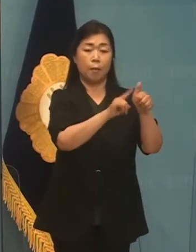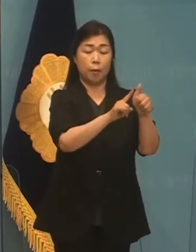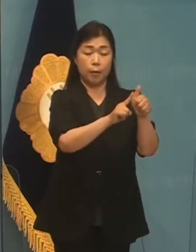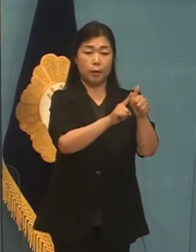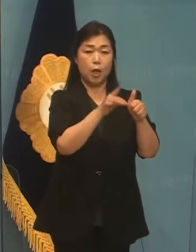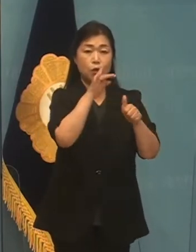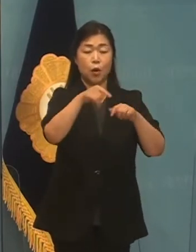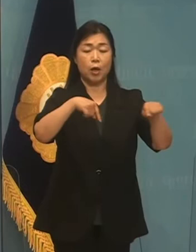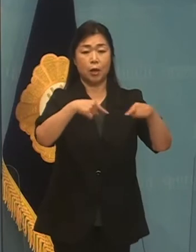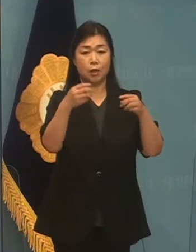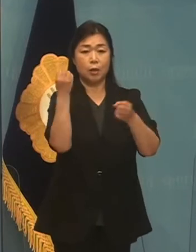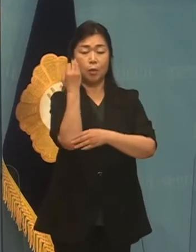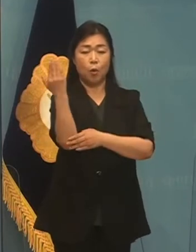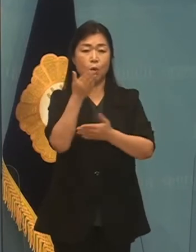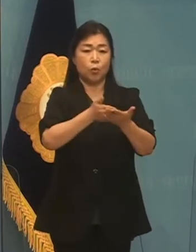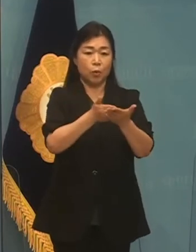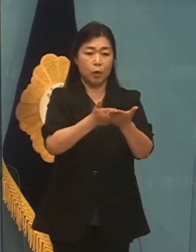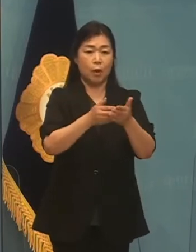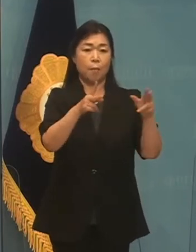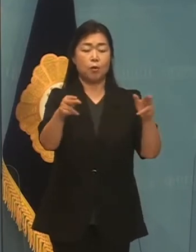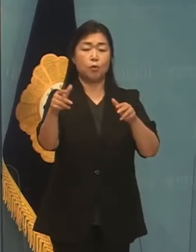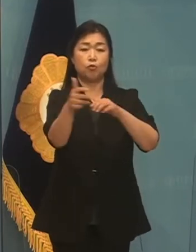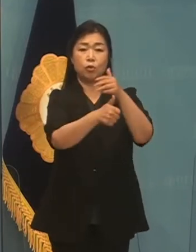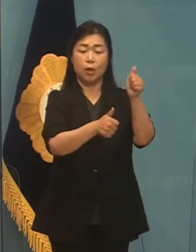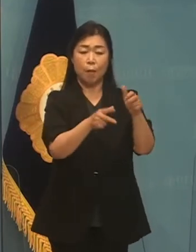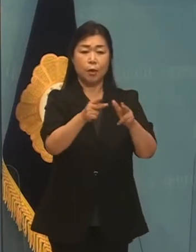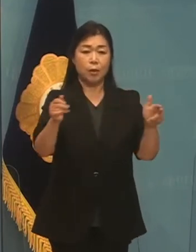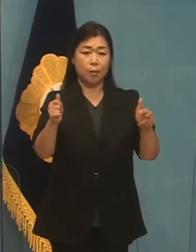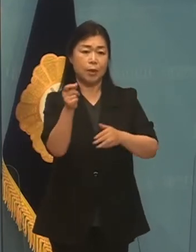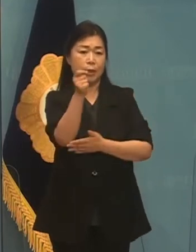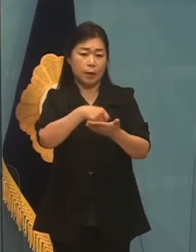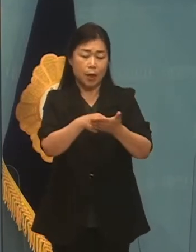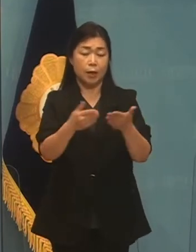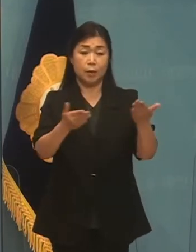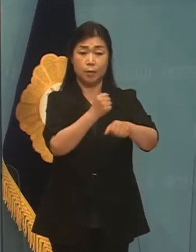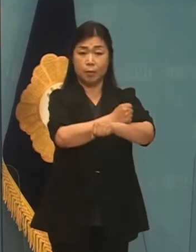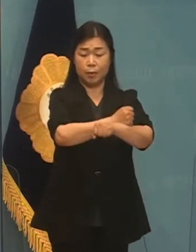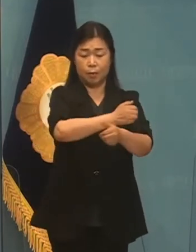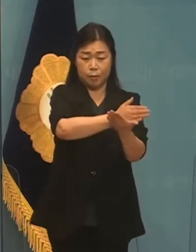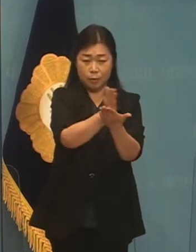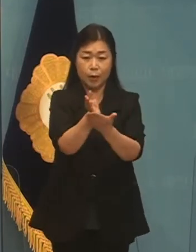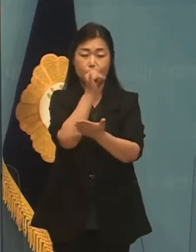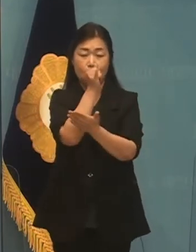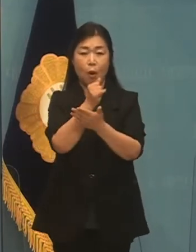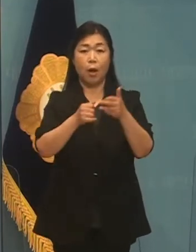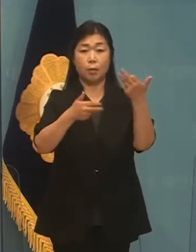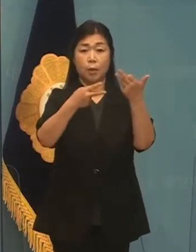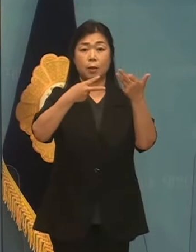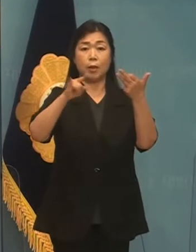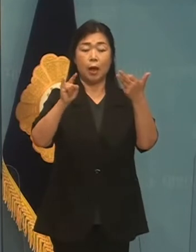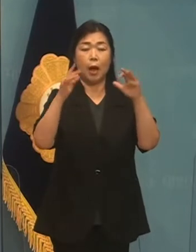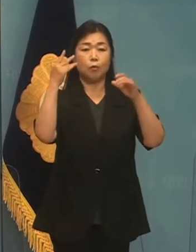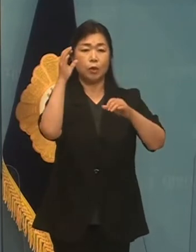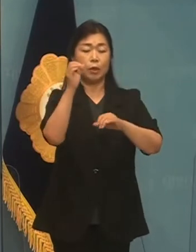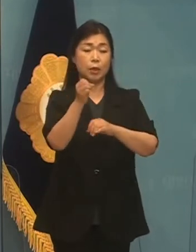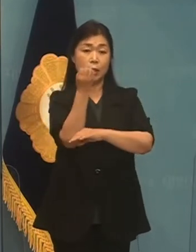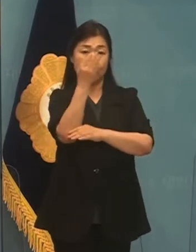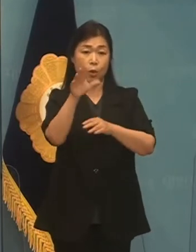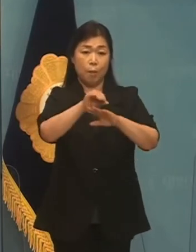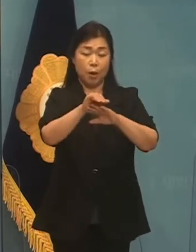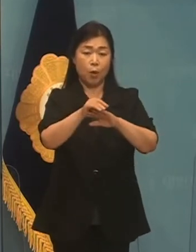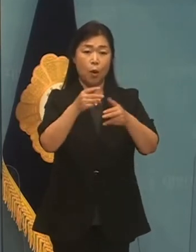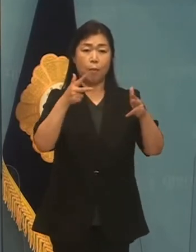중앙일보 정치부장, 논설위원, 편집국장, 편집인, 대기자로 활약을 받고 제18대